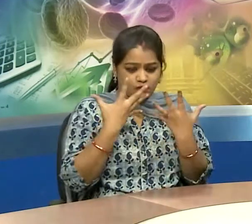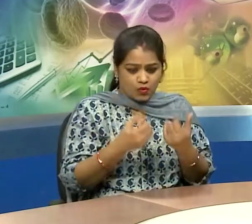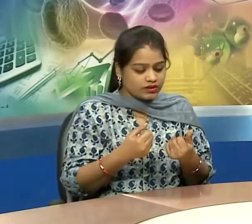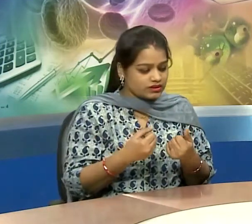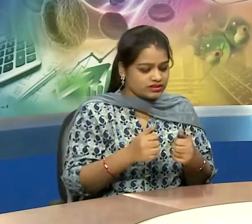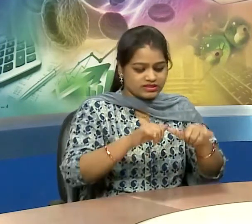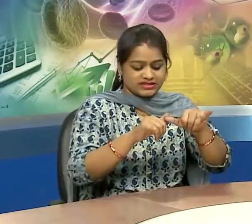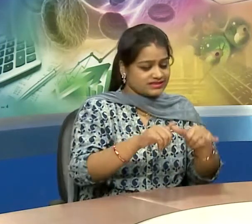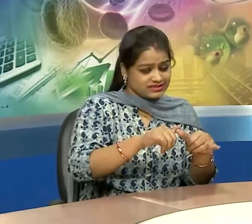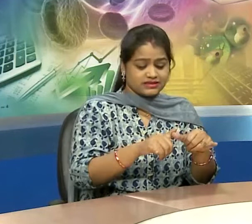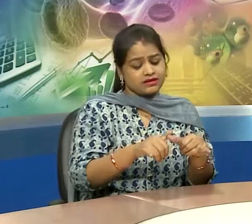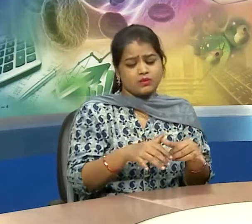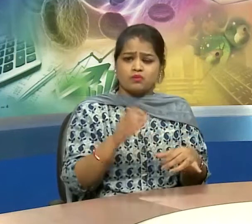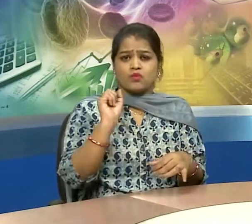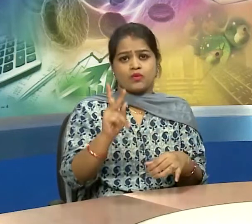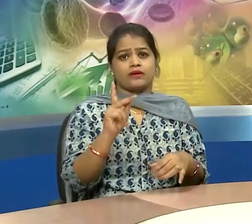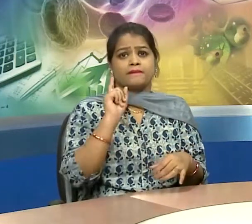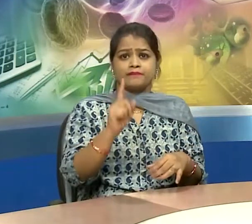नहीं कि टूट जाओ।